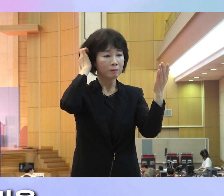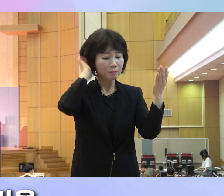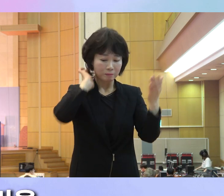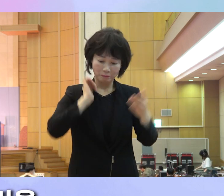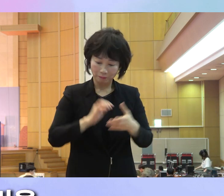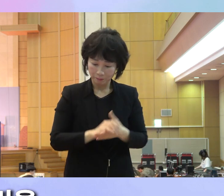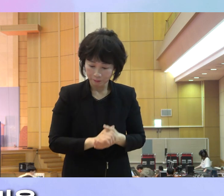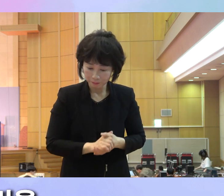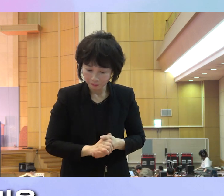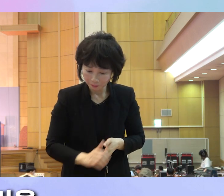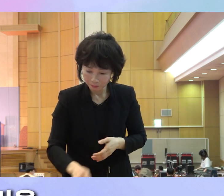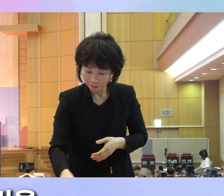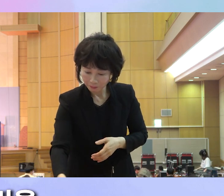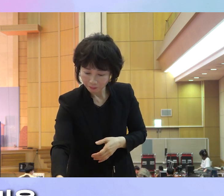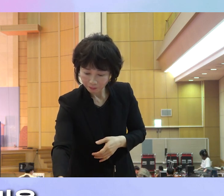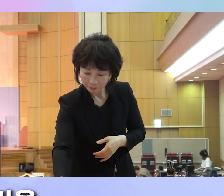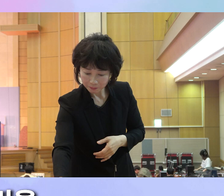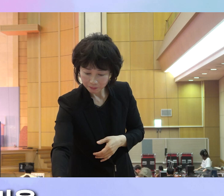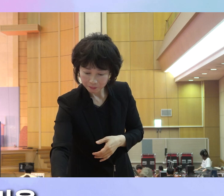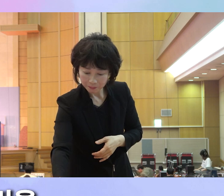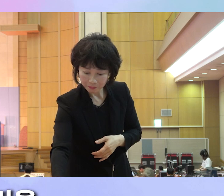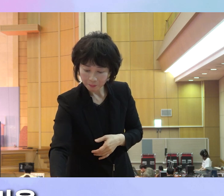177장.